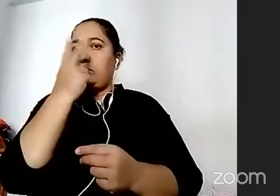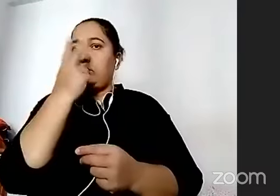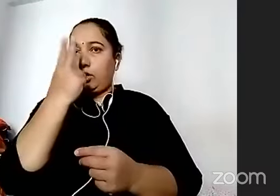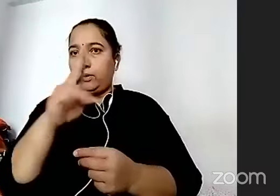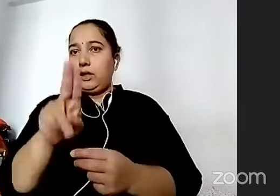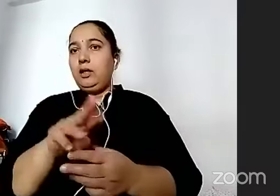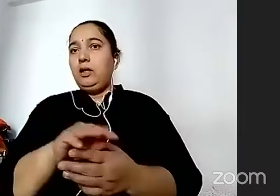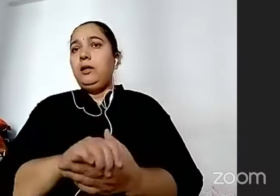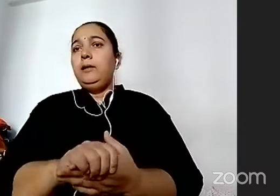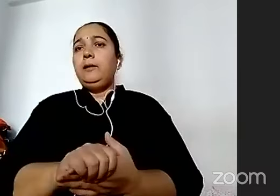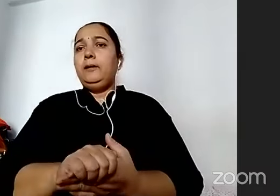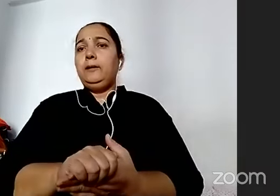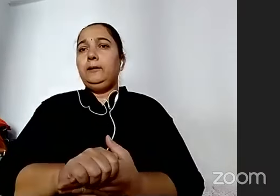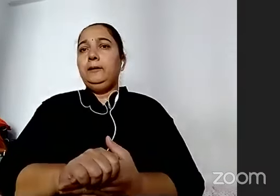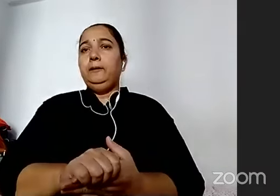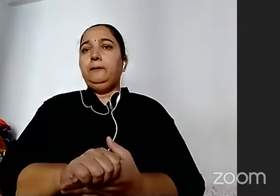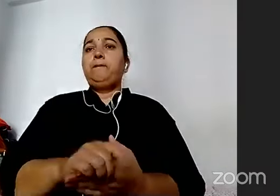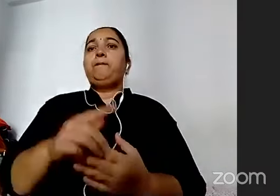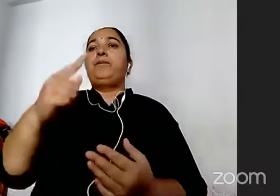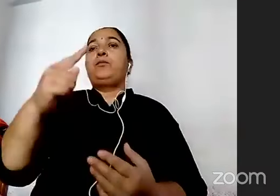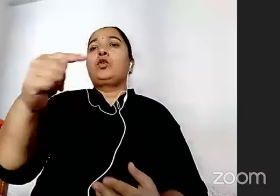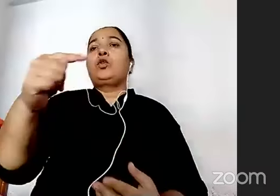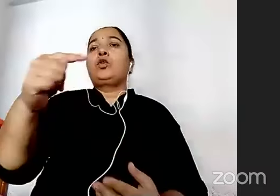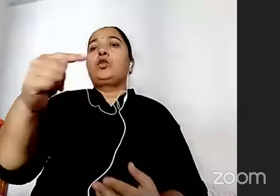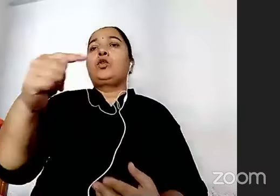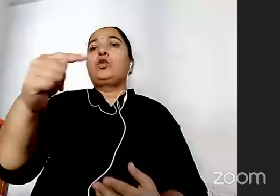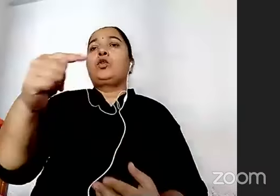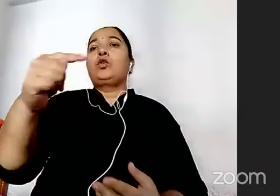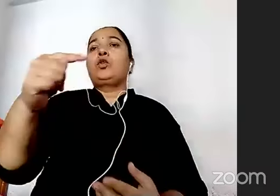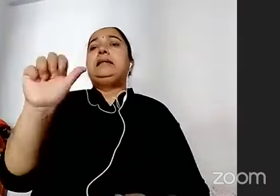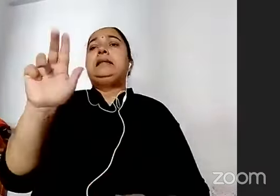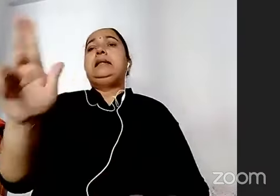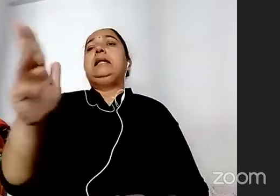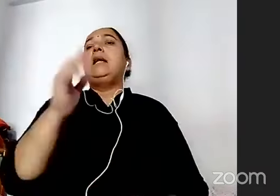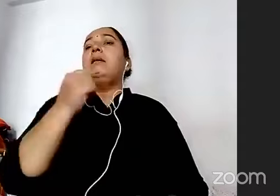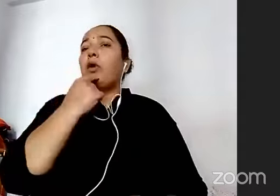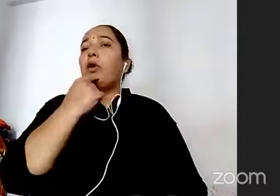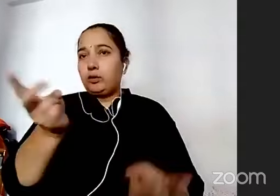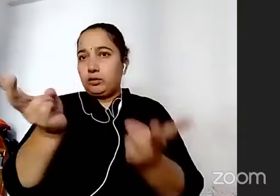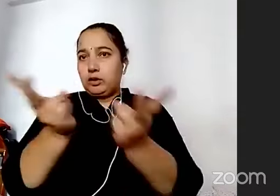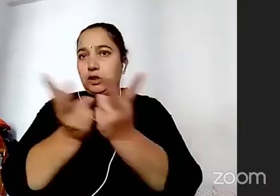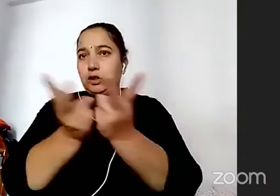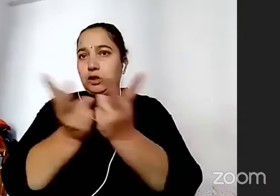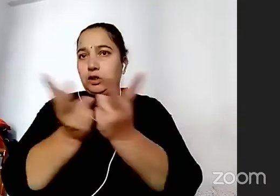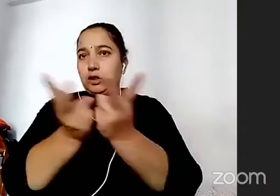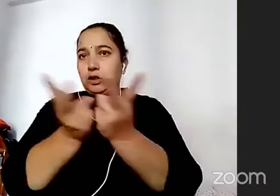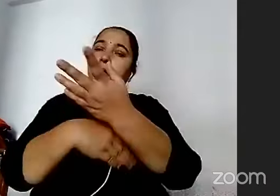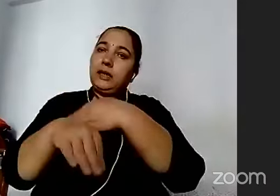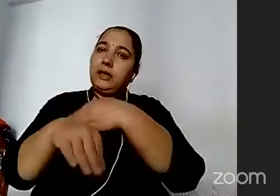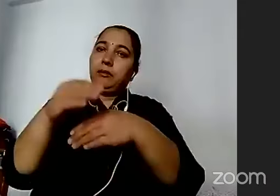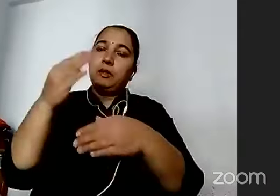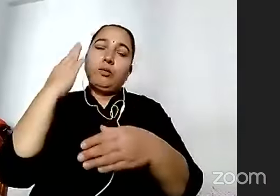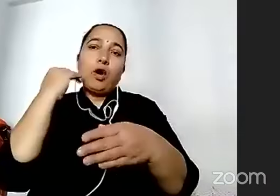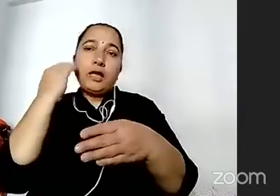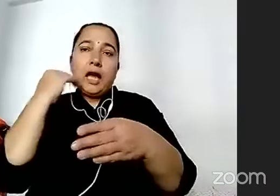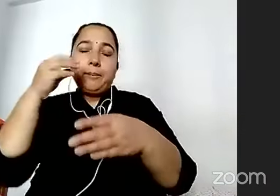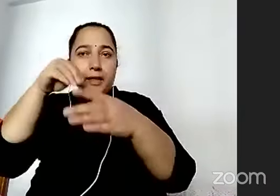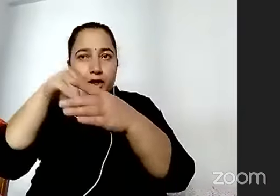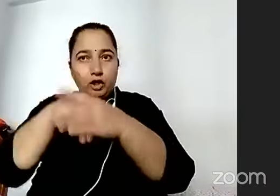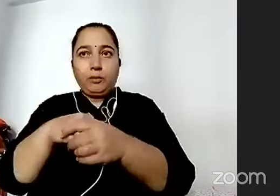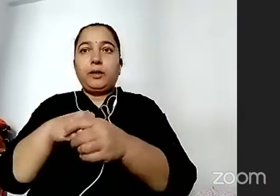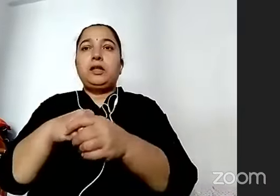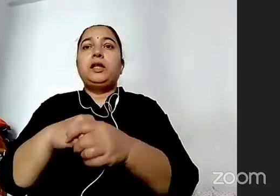जस्तै गरेर डिसेबिलिटी डिस्कोर्स र अपाङ्गता भएको महिलाभित्रको पनि अन्तर्छेदीय भनेर भन्छौँ हामीले, त्यो अन्तर्छेदीय